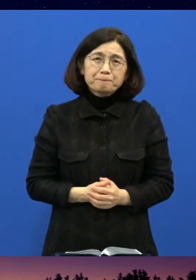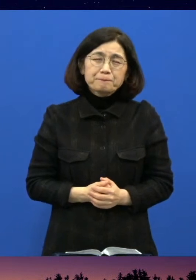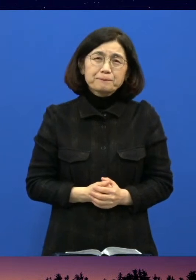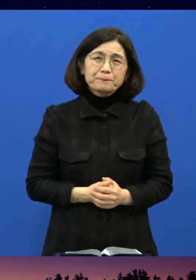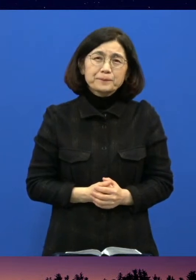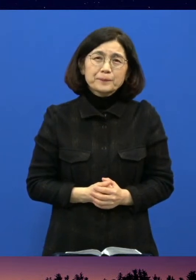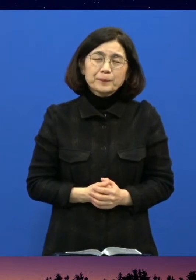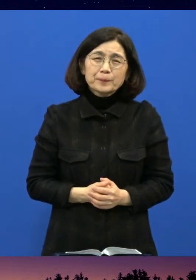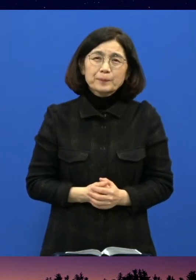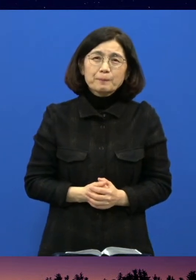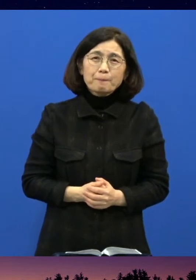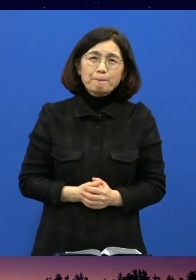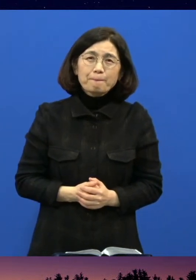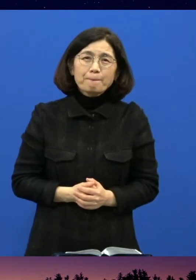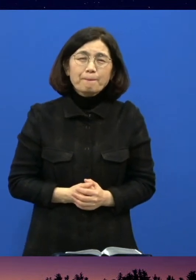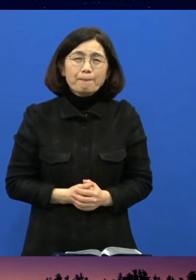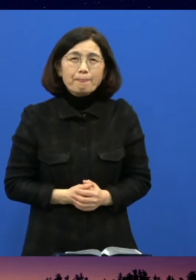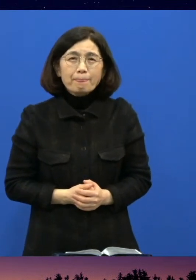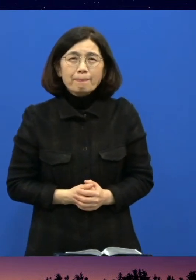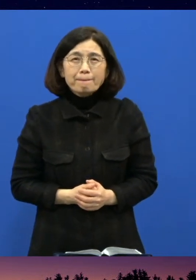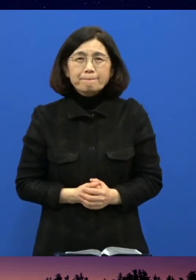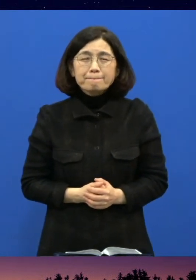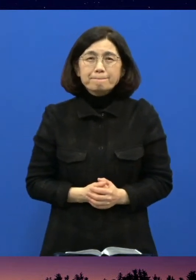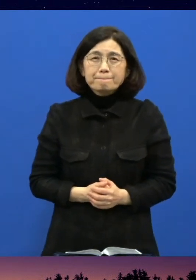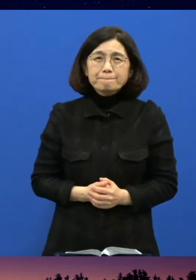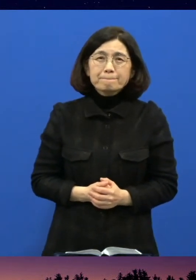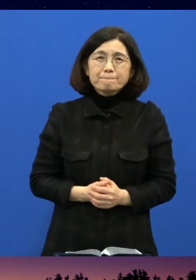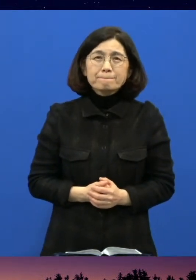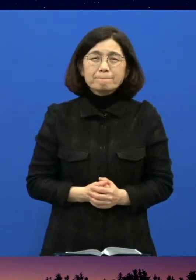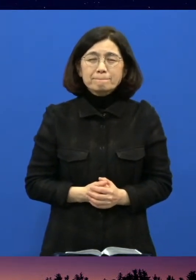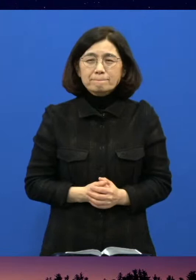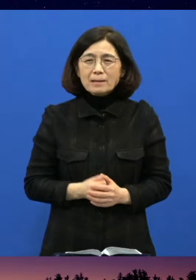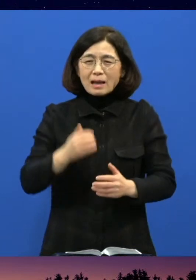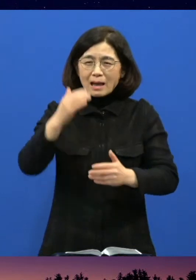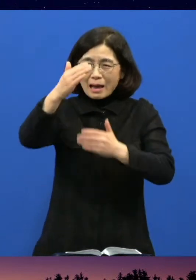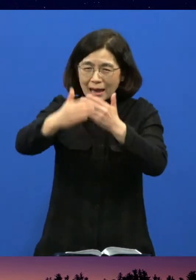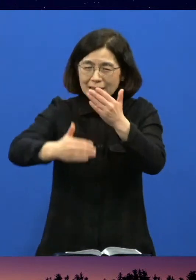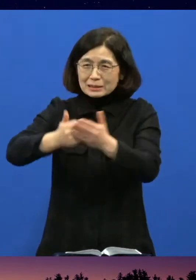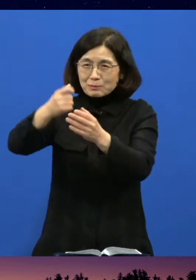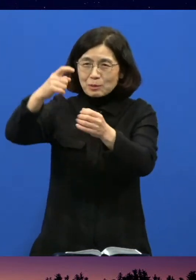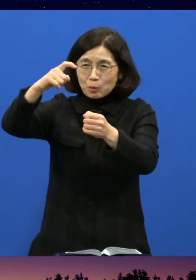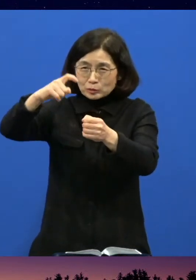그러니까 여러분, 우리에게 뭐예요? 밤낮 부르짖을 수밖에 없게 하시는.